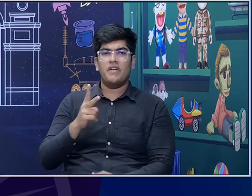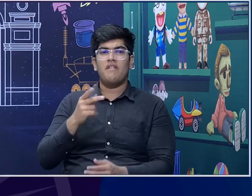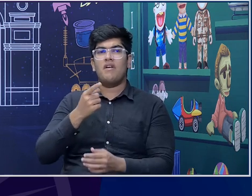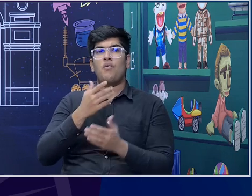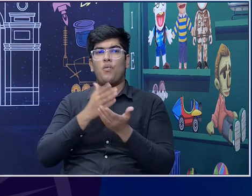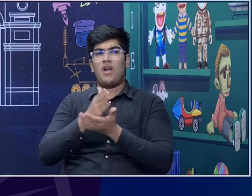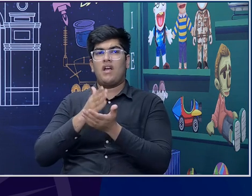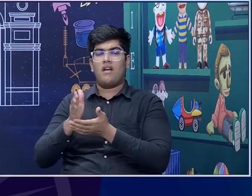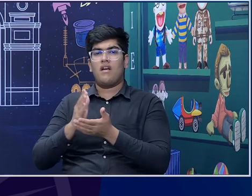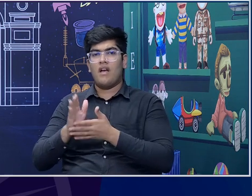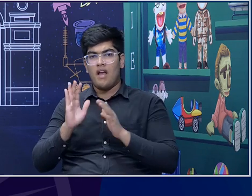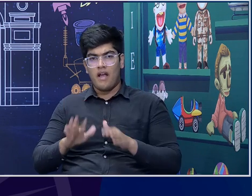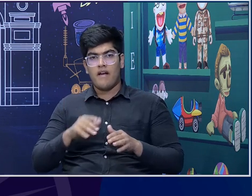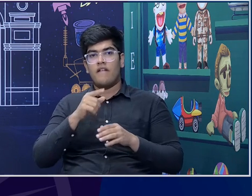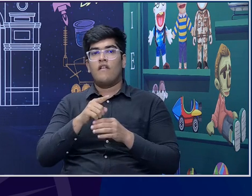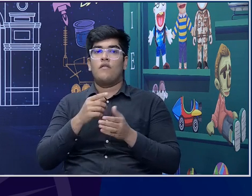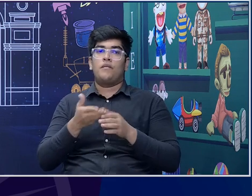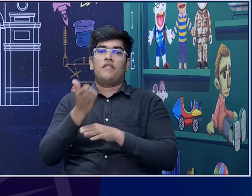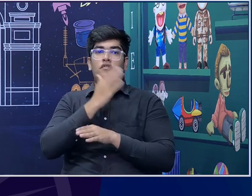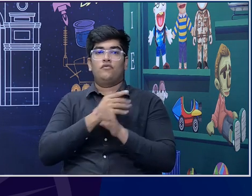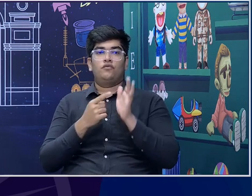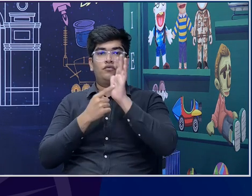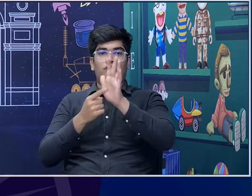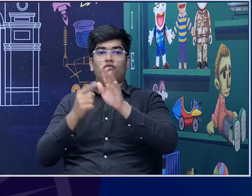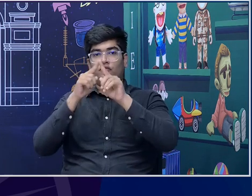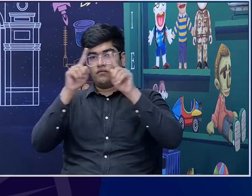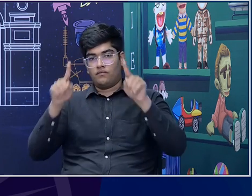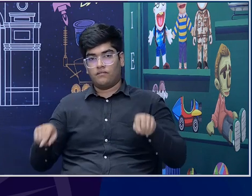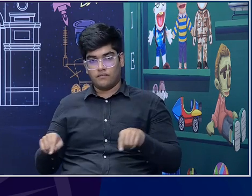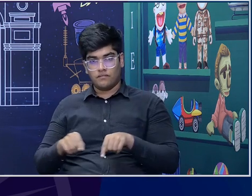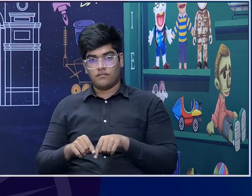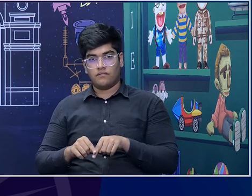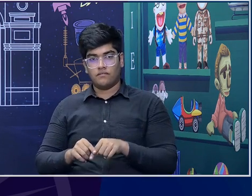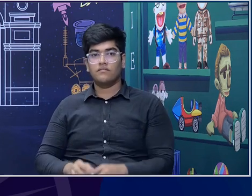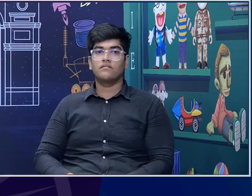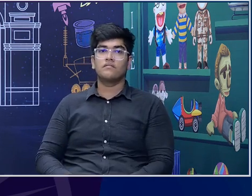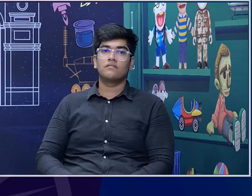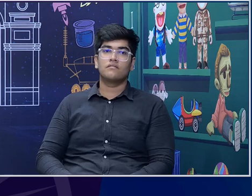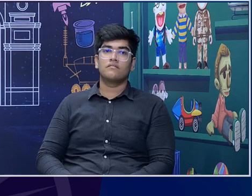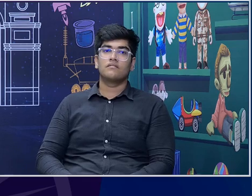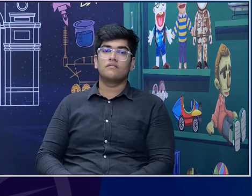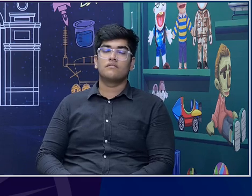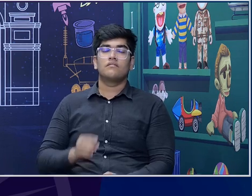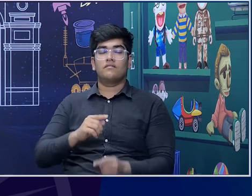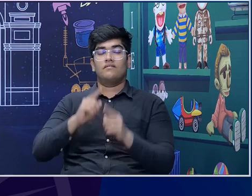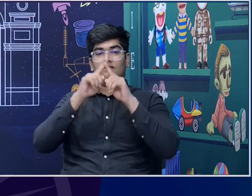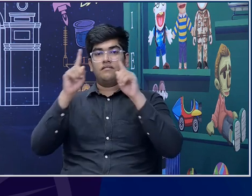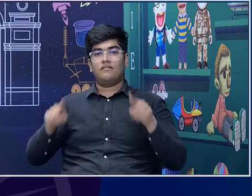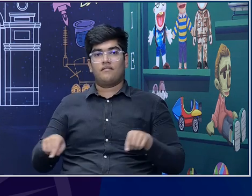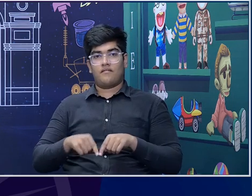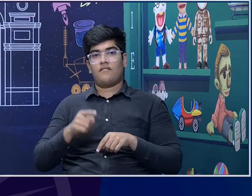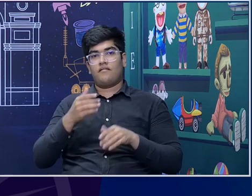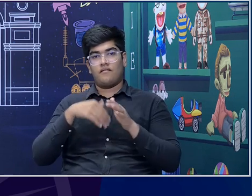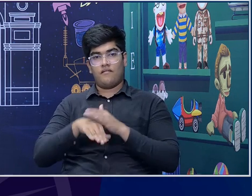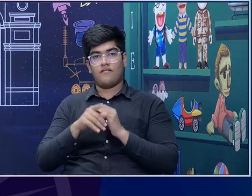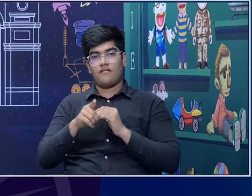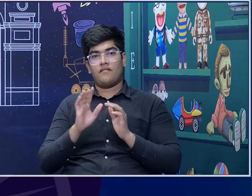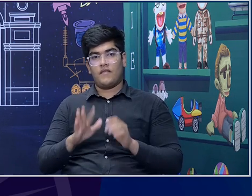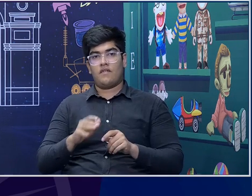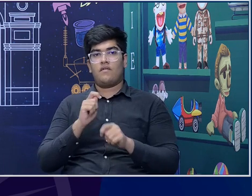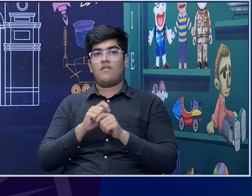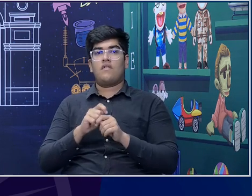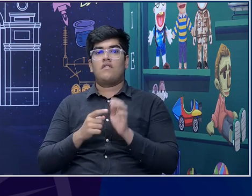माध्यम है उसके लिए हमने आपको वह चीज दिखाई हमने पूरा एक चार्ट दिखाया, हम उसको दुबारा भी दिखा सकते हैं,